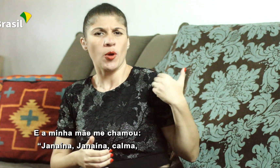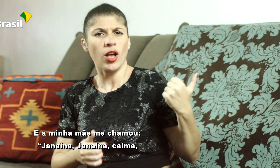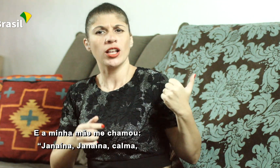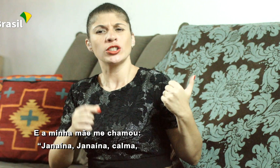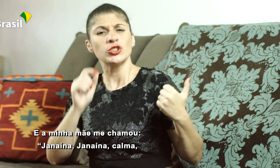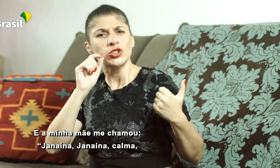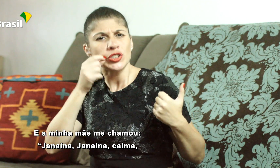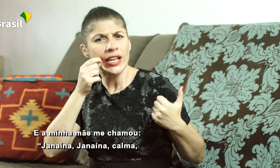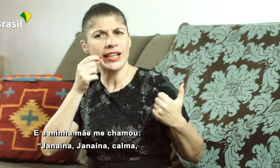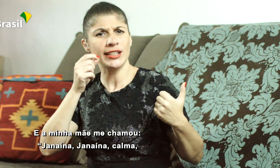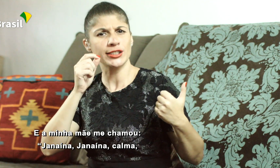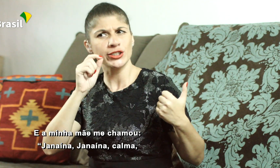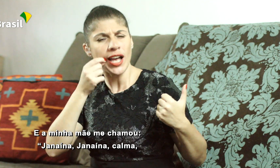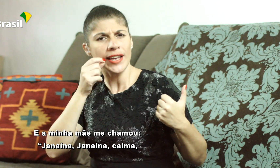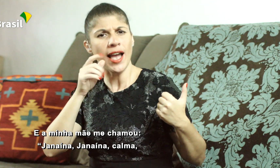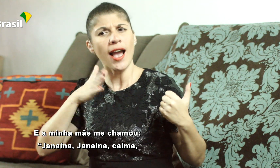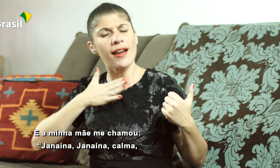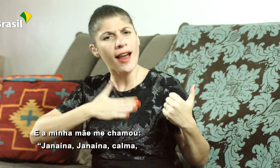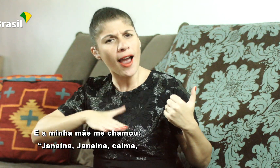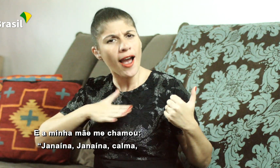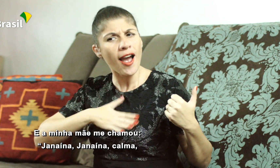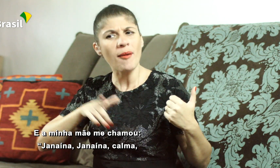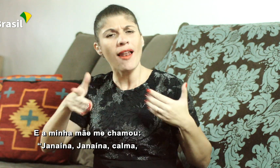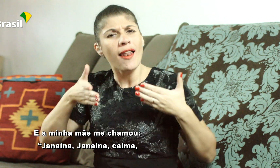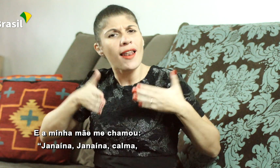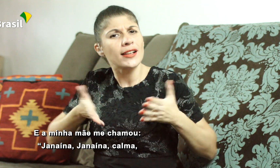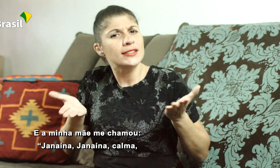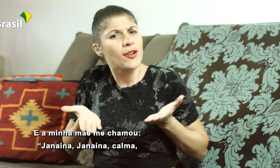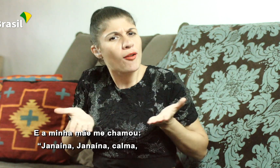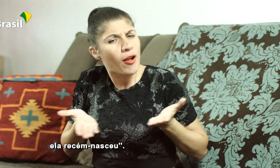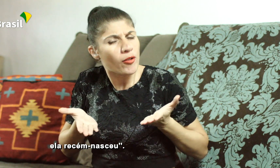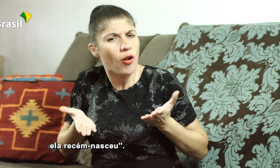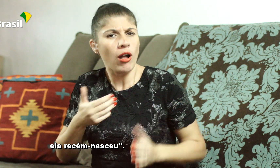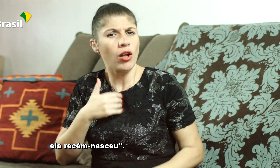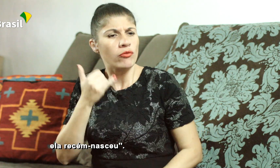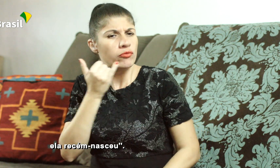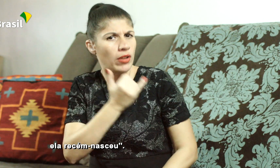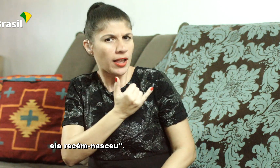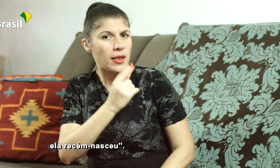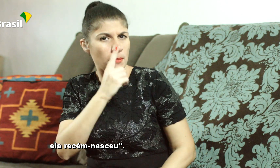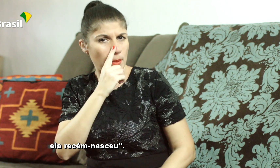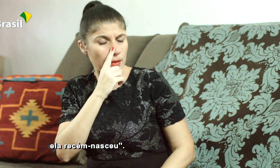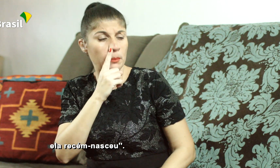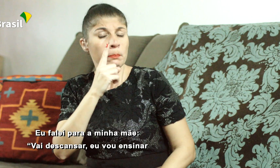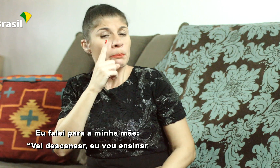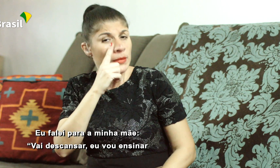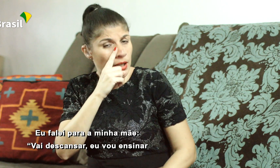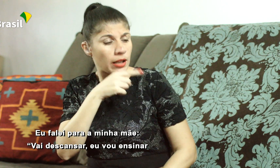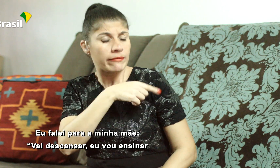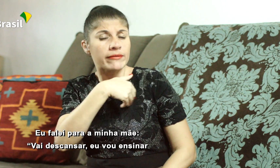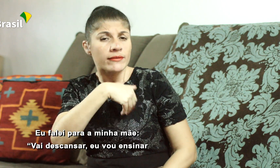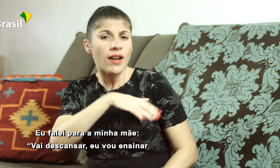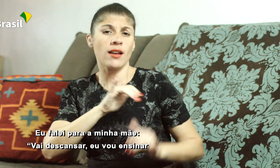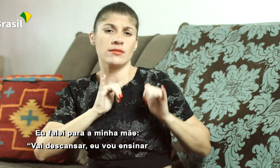mãe me chamou, Janaína, Janaína, calma, ela recém-nasceu, né? E eu falei para minha